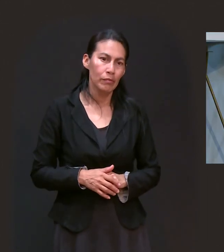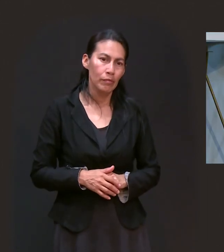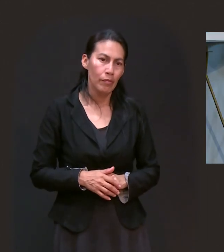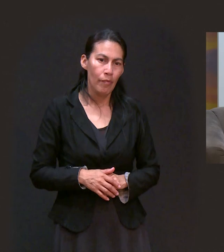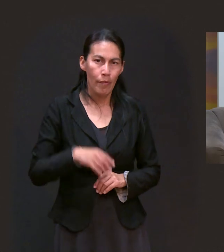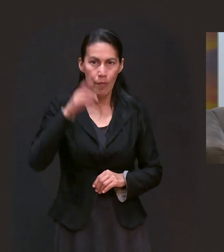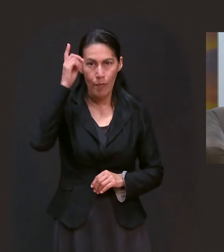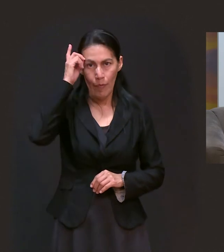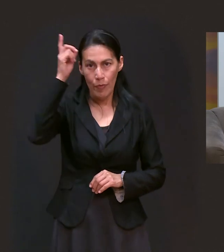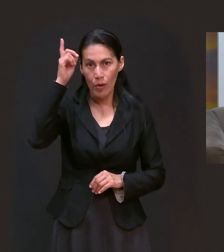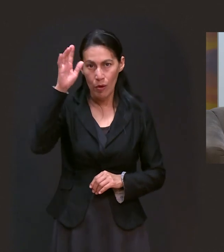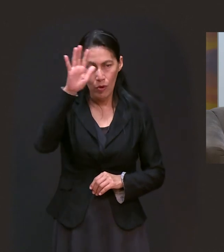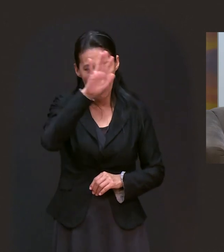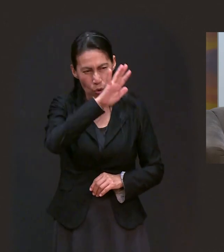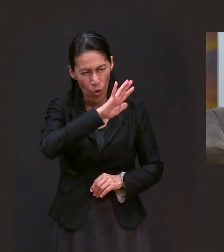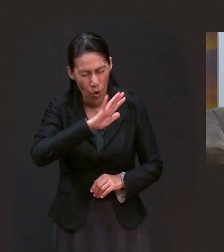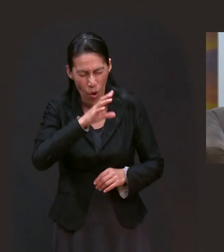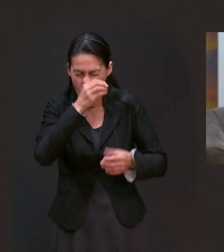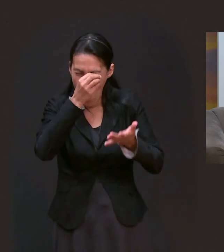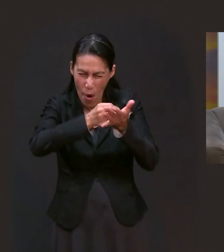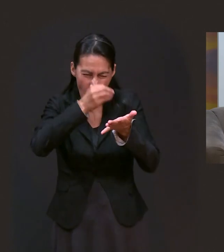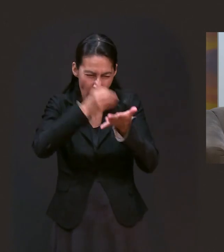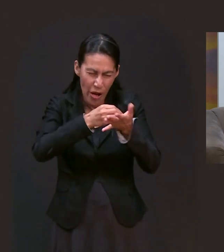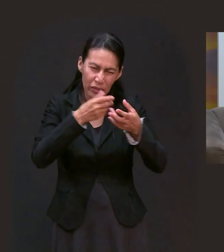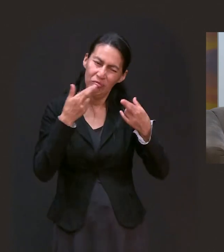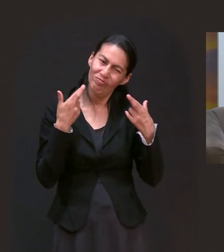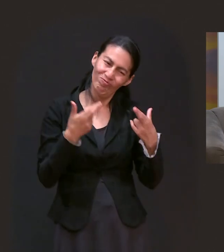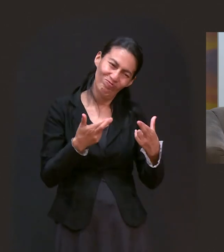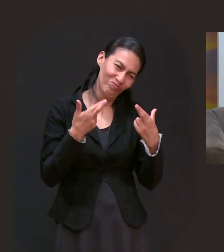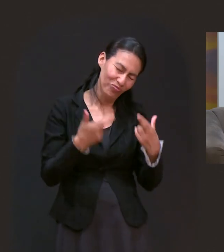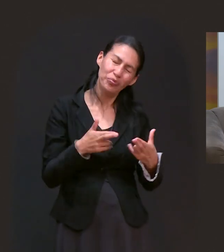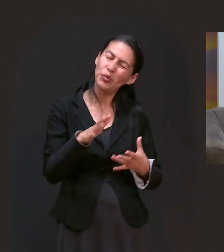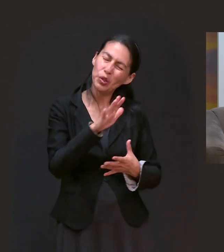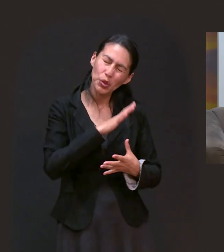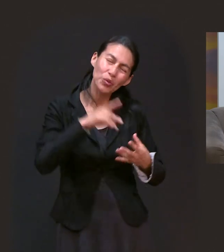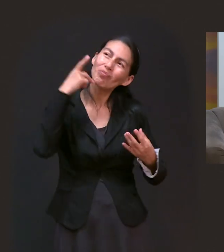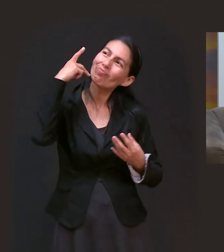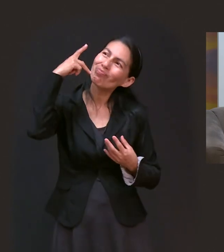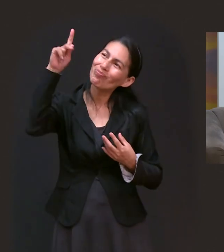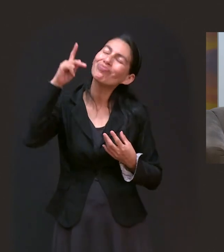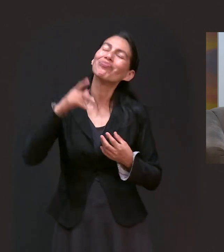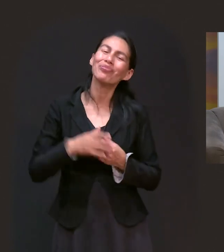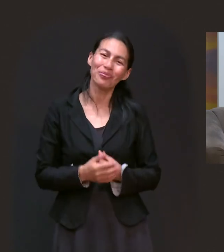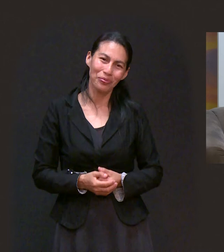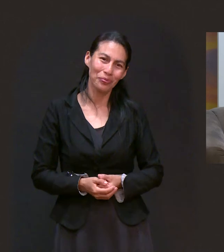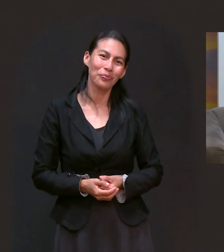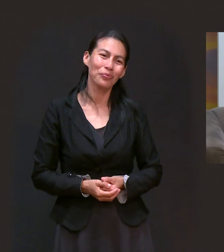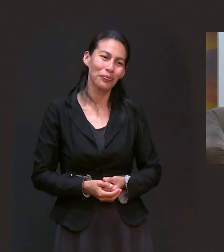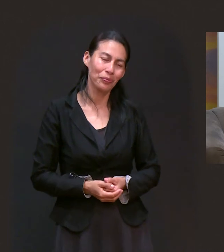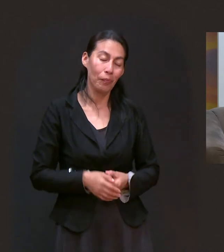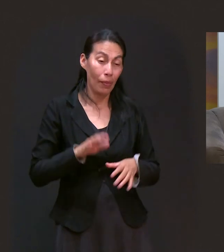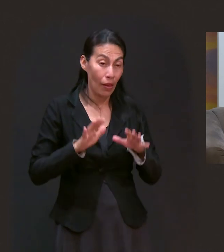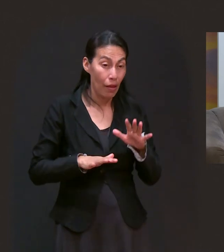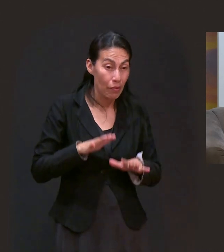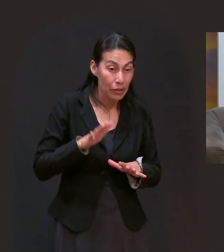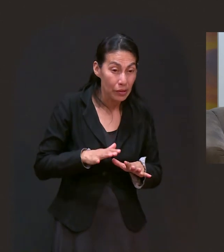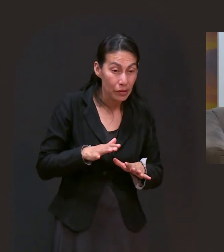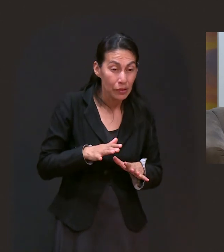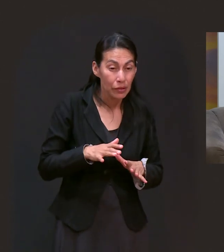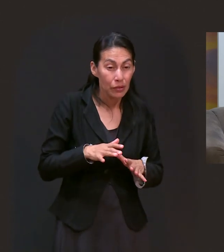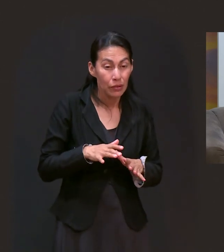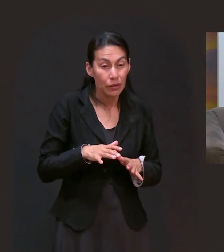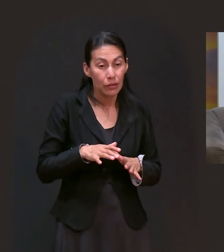yemen estaba así en el frontón de pero de dios es todo el oro del mundo desde la riqueza es que eso es lo que más